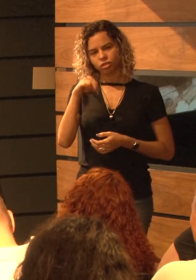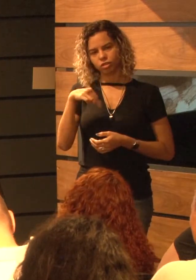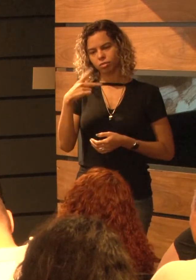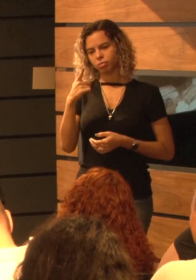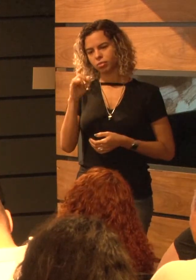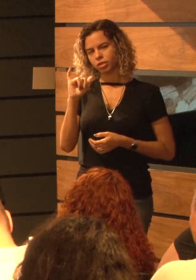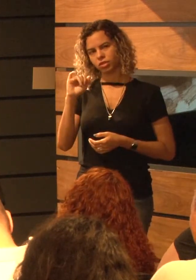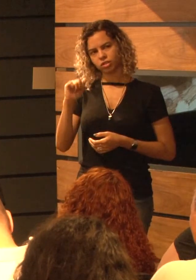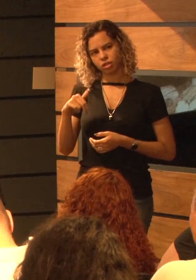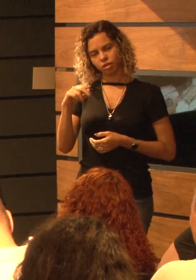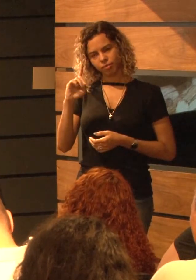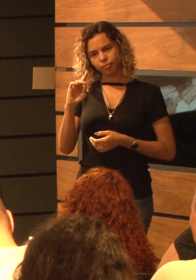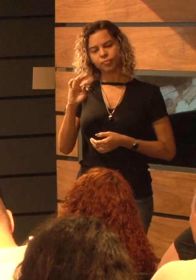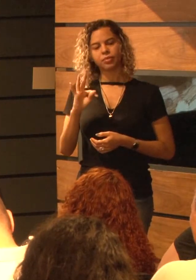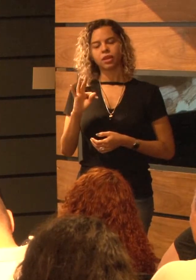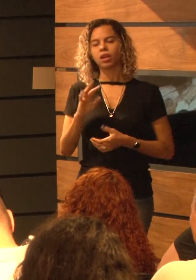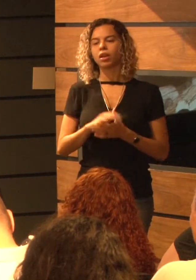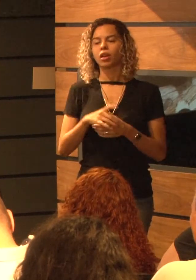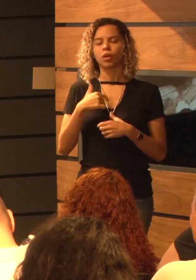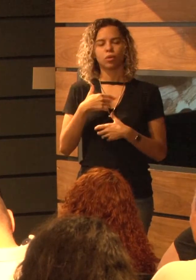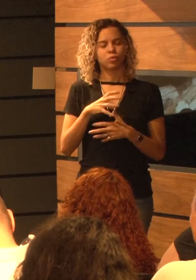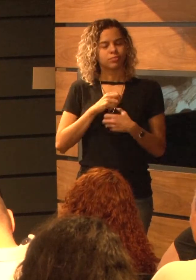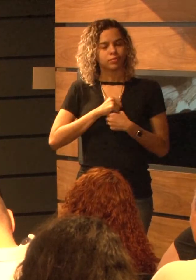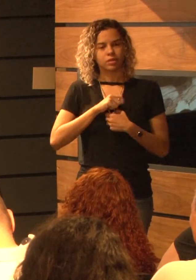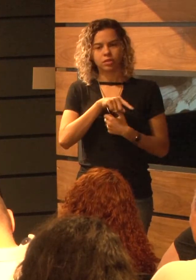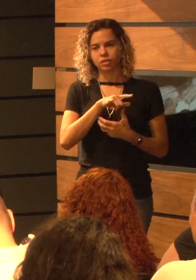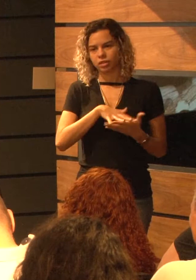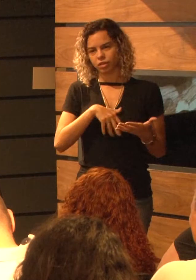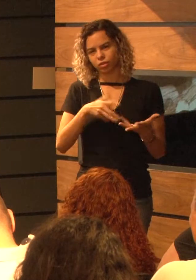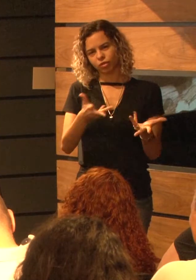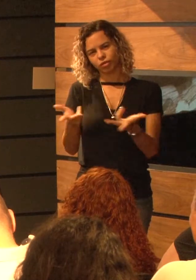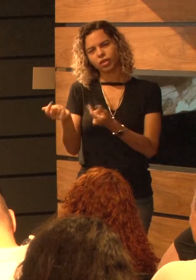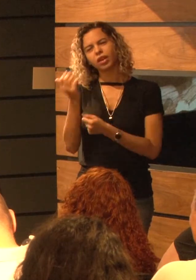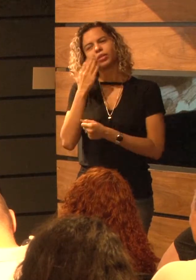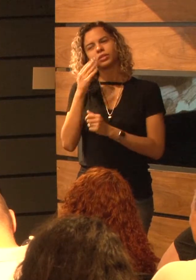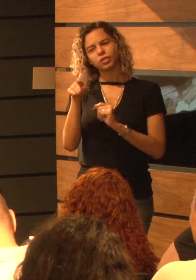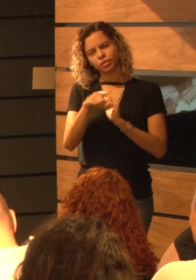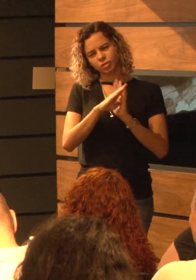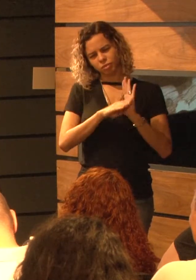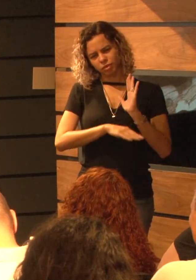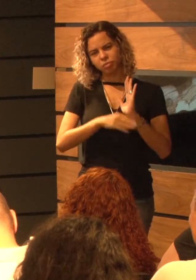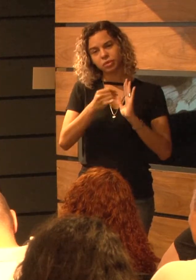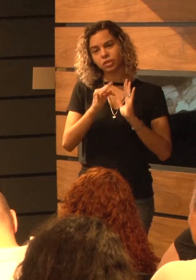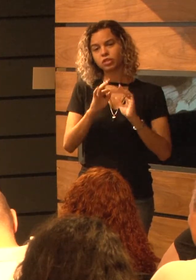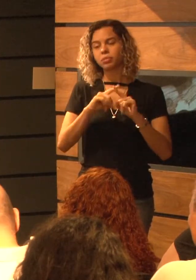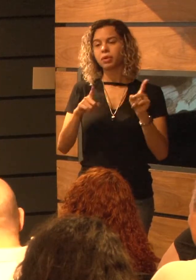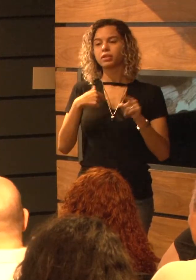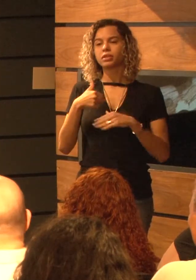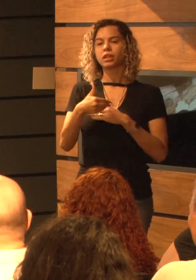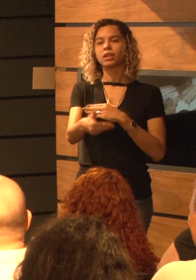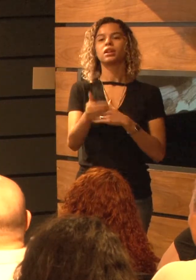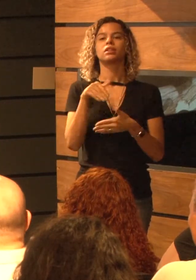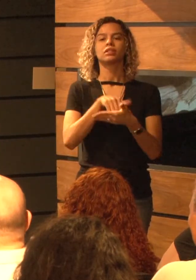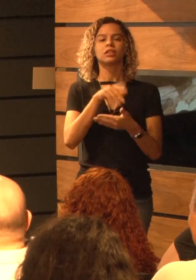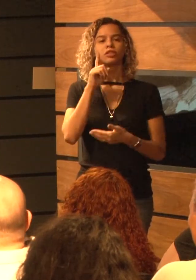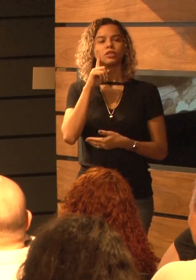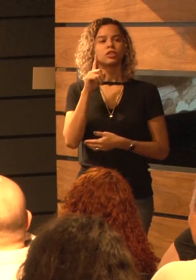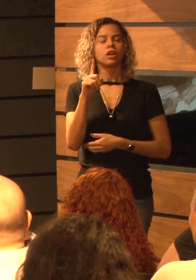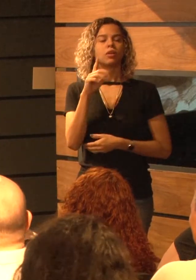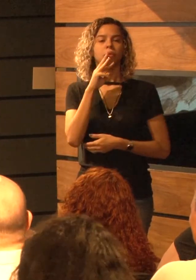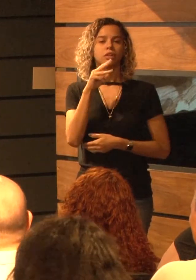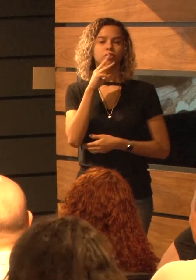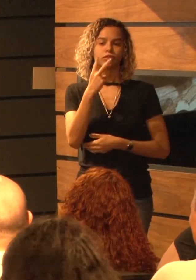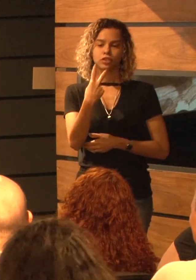texto e faço um convite aqui. Eu sei que vocês estão com muita programação para fazer da noite, mas eu fico em cartaz até o dia 29 de